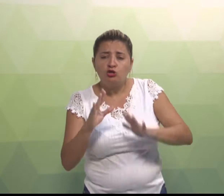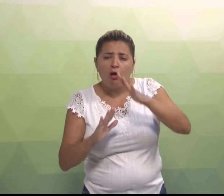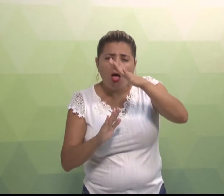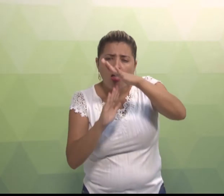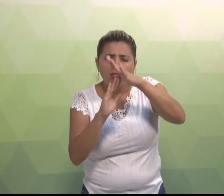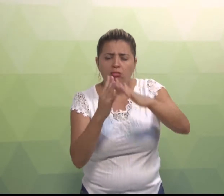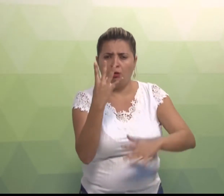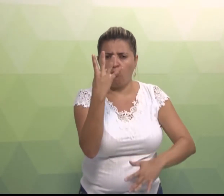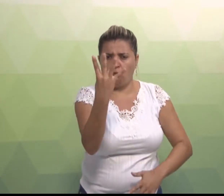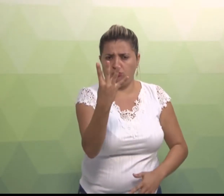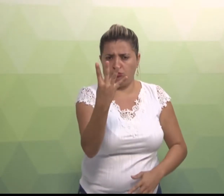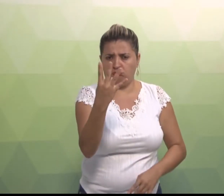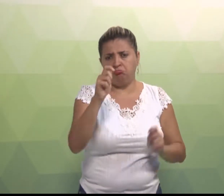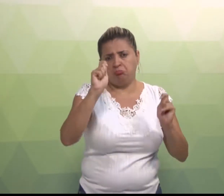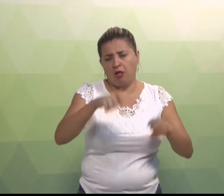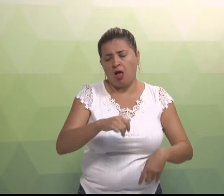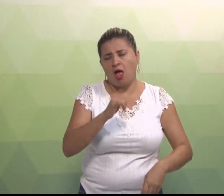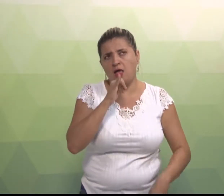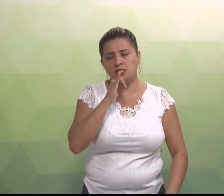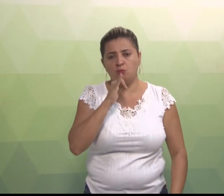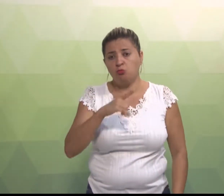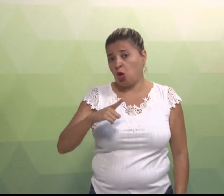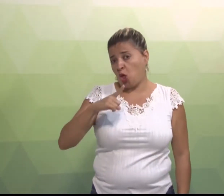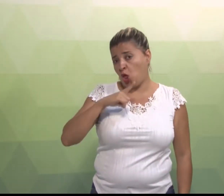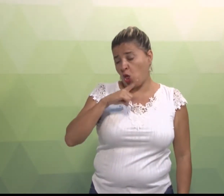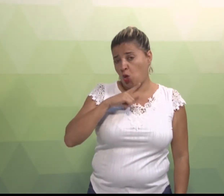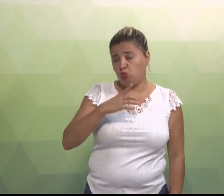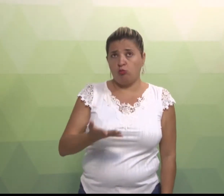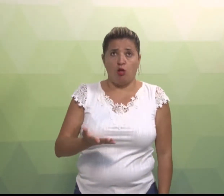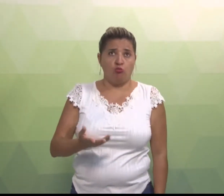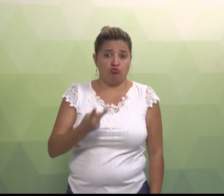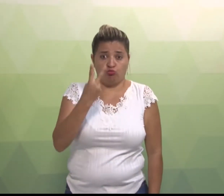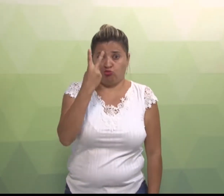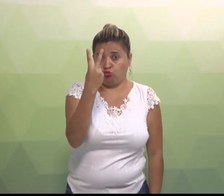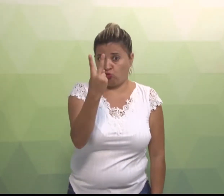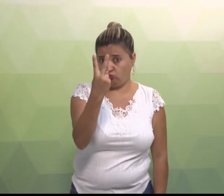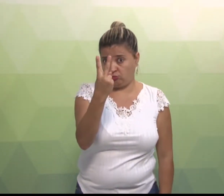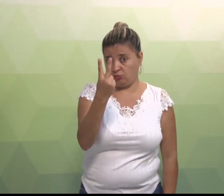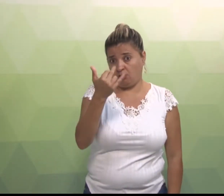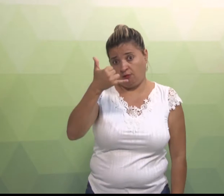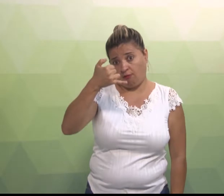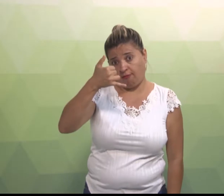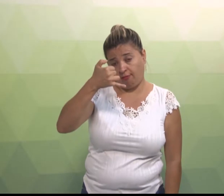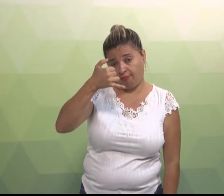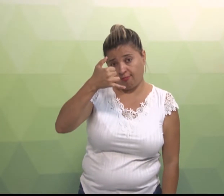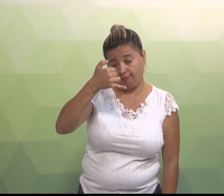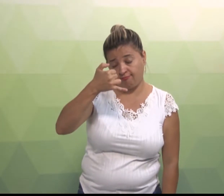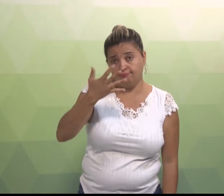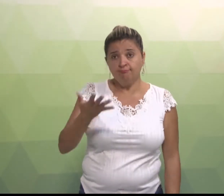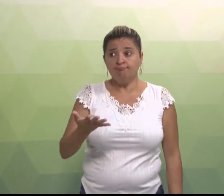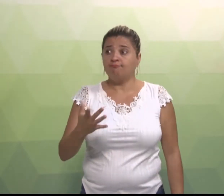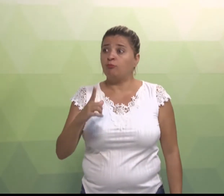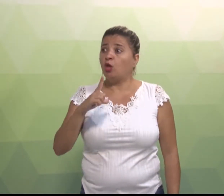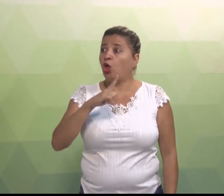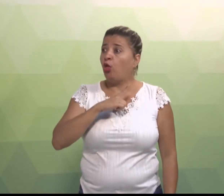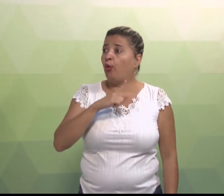É a questão da quantidade. Por exemplo, eu utilizo até 4. Eu tenho 2 celulares.